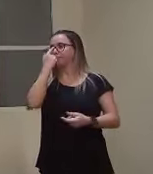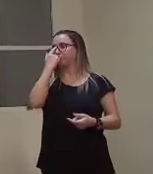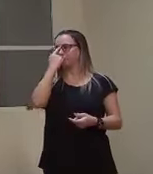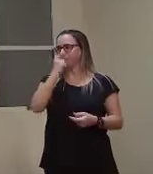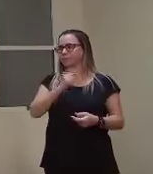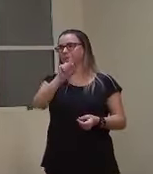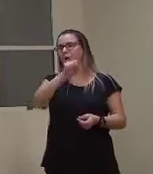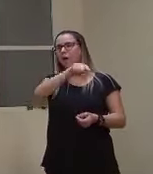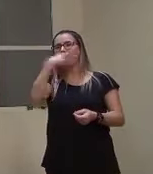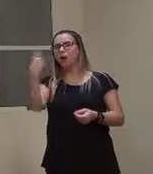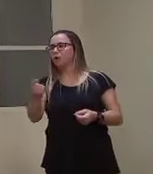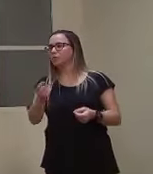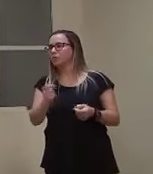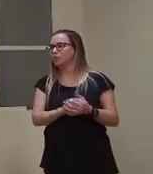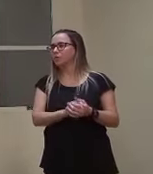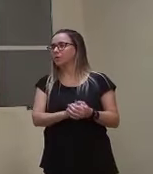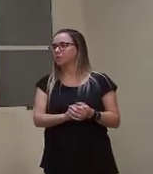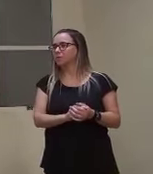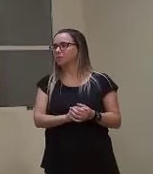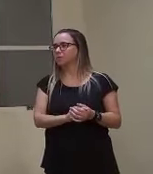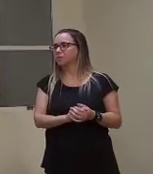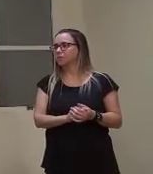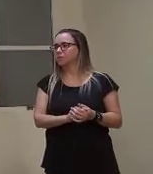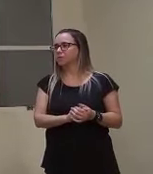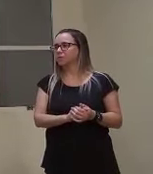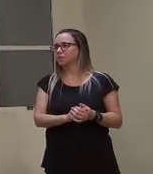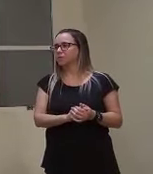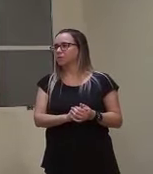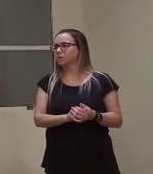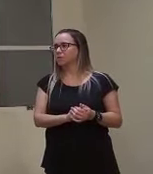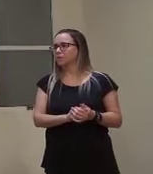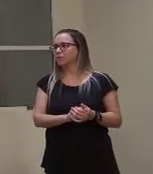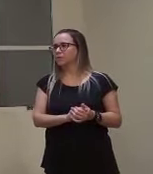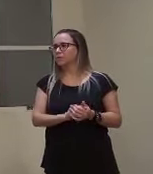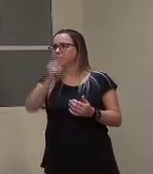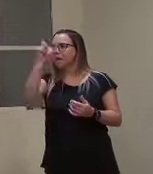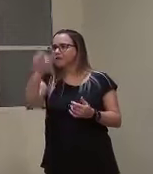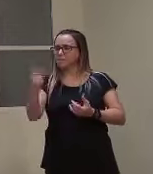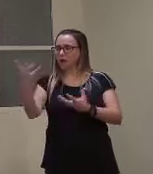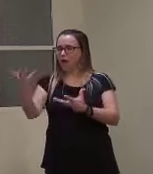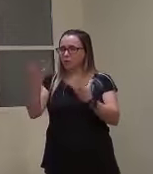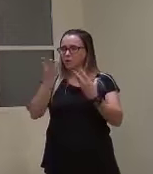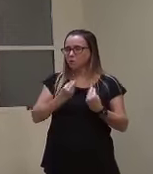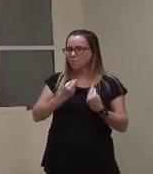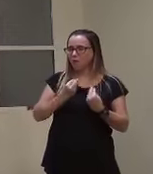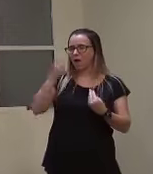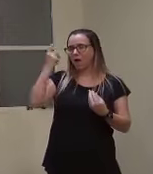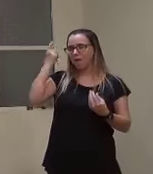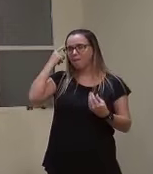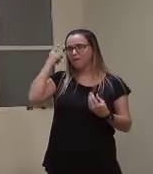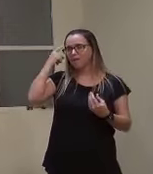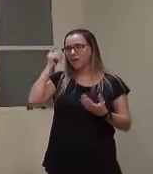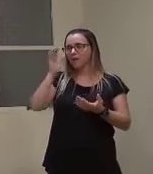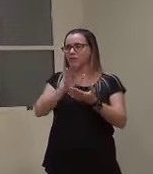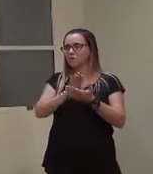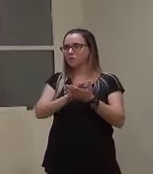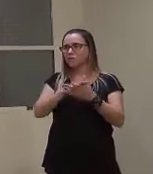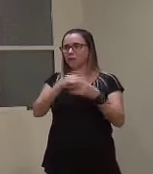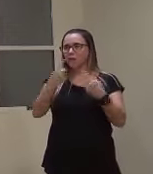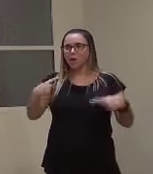y el otro par que tiene me ayuda a pensar en las paradojas de la inclusión